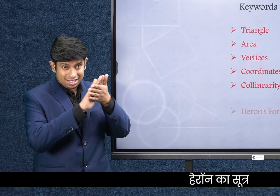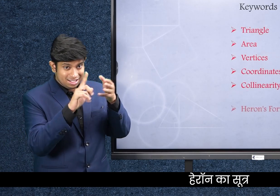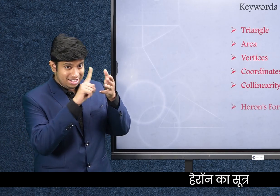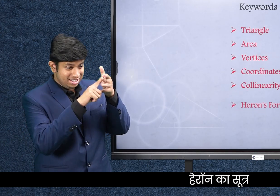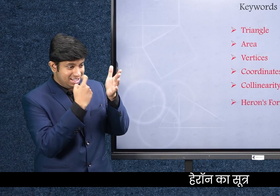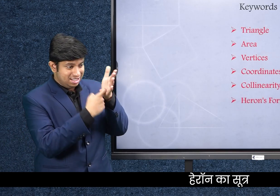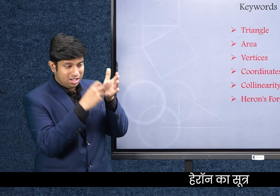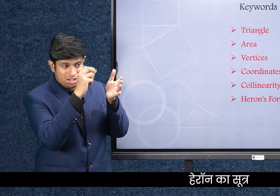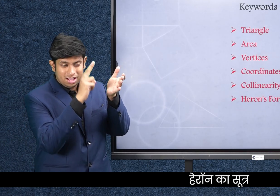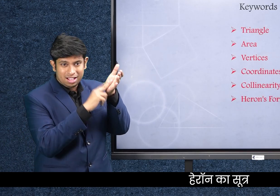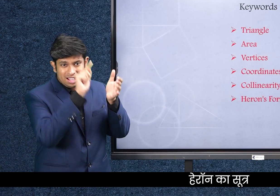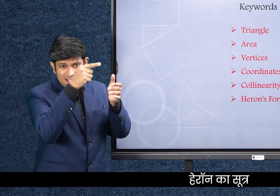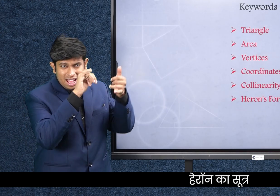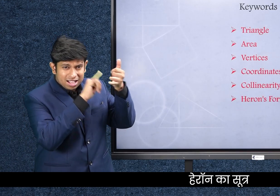हेरॉन का सूत्र।